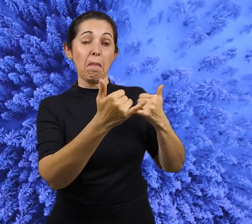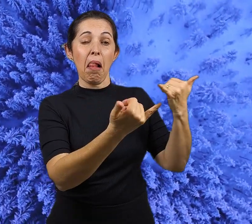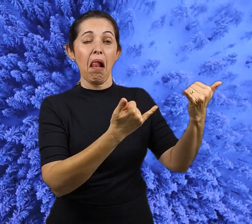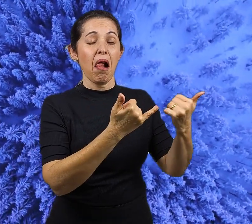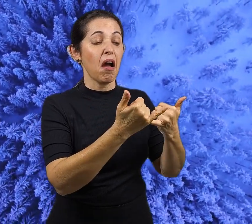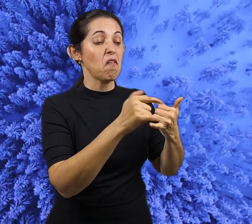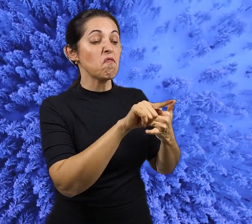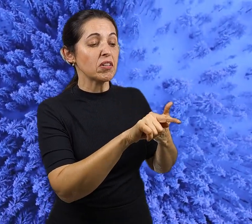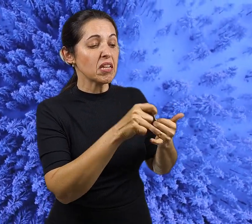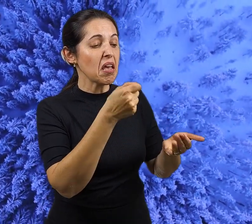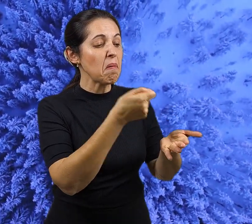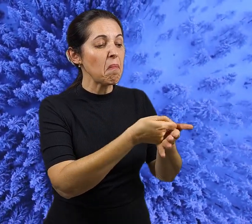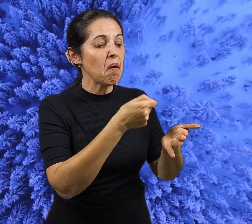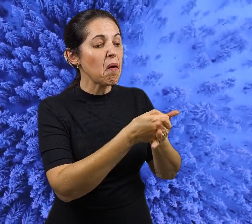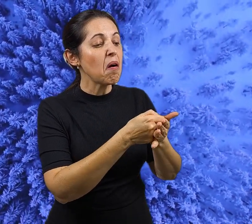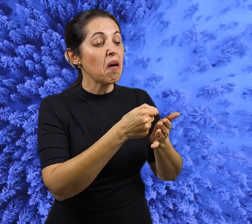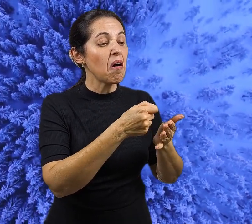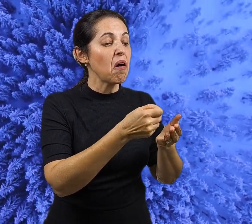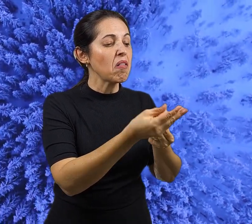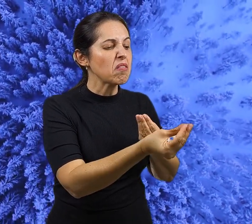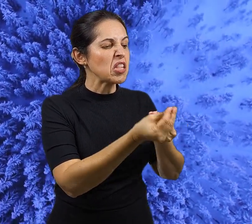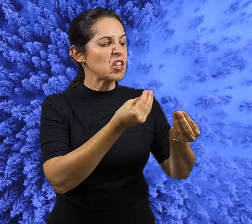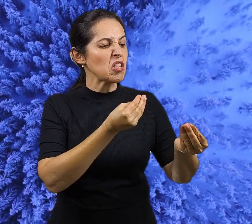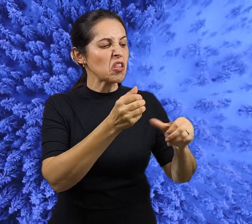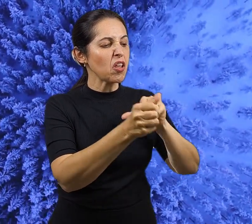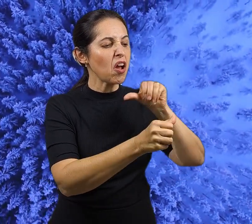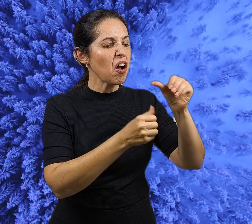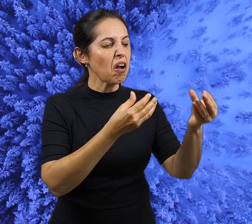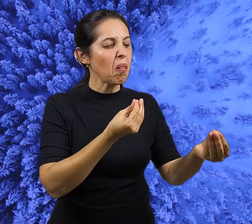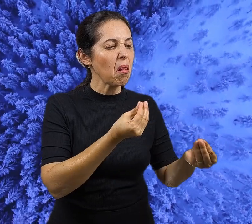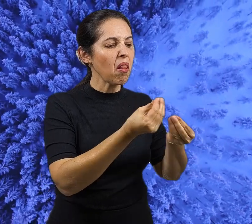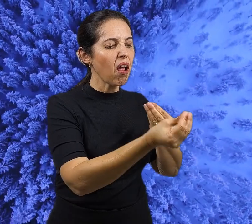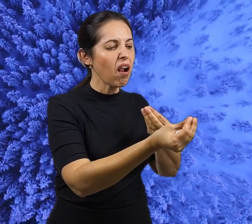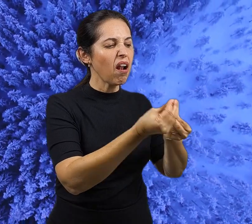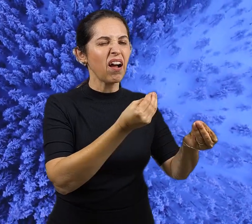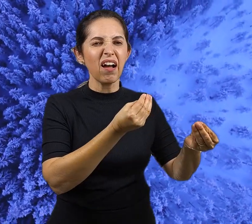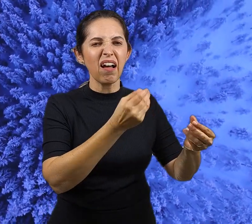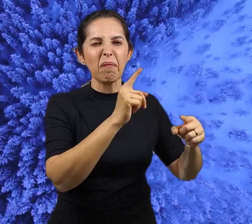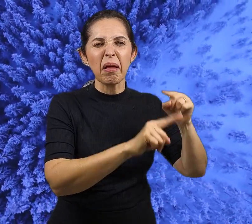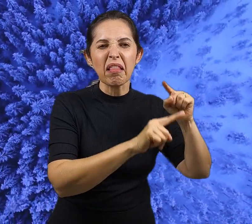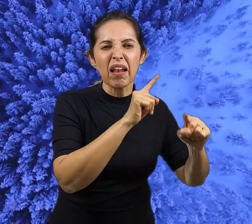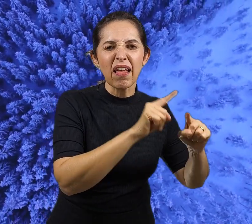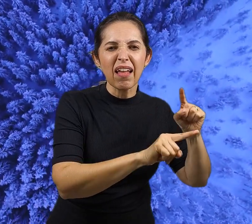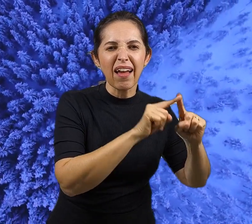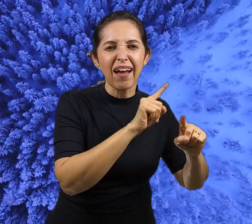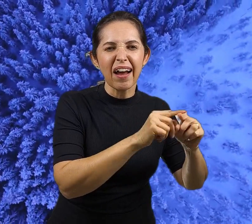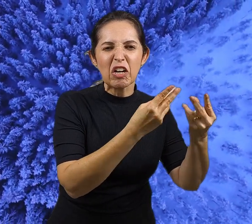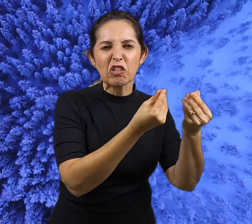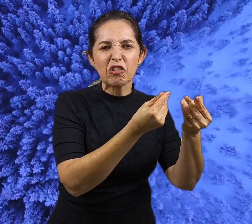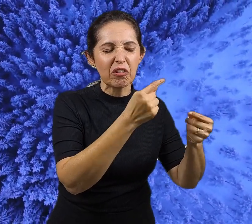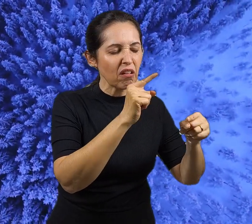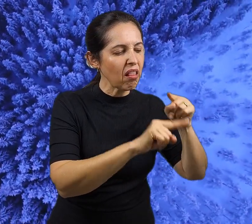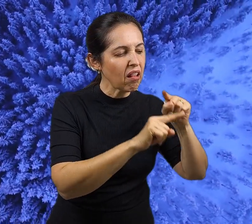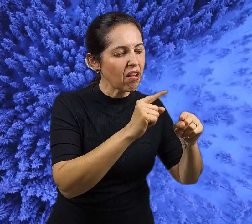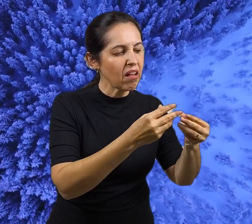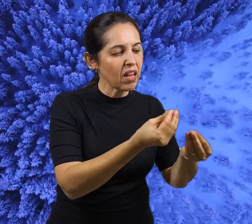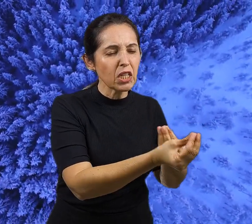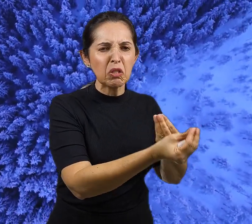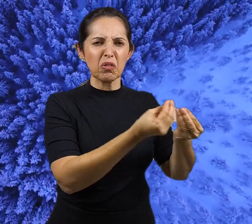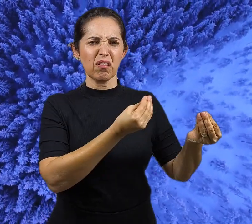né? Você me dá o seu fusquinha, que eu vou te dar um Ferrari. Essa teologia de prosperidade, isso não atinge. A Bíblia